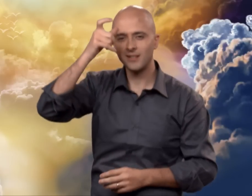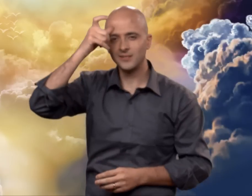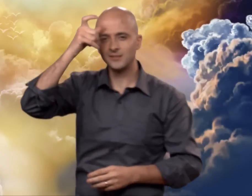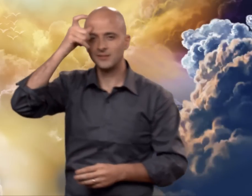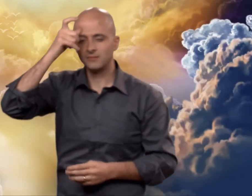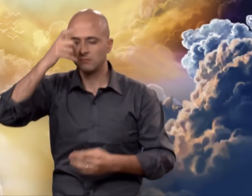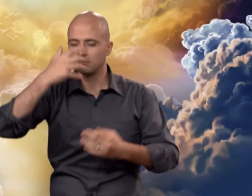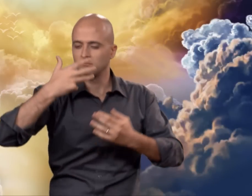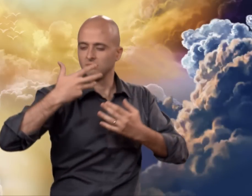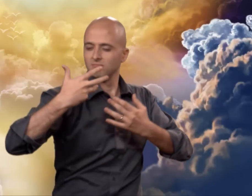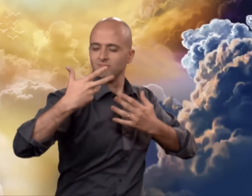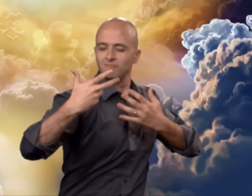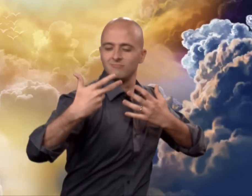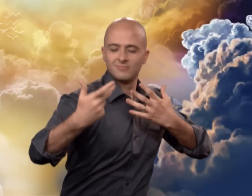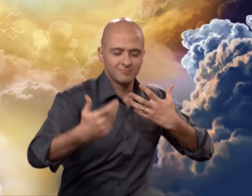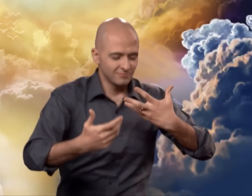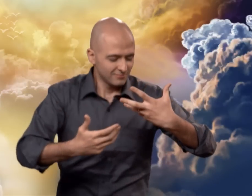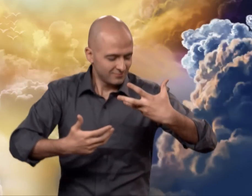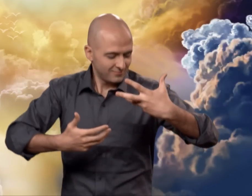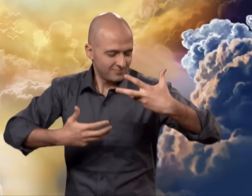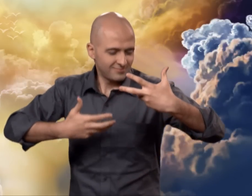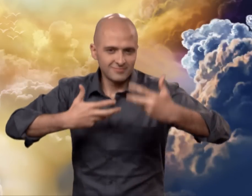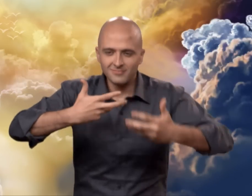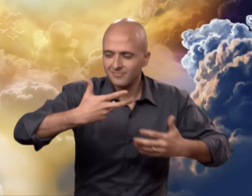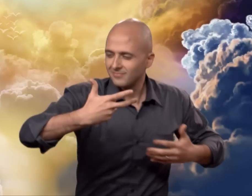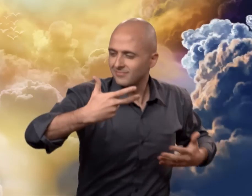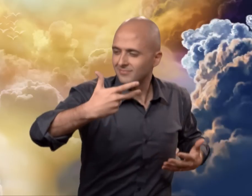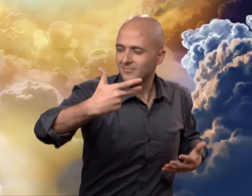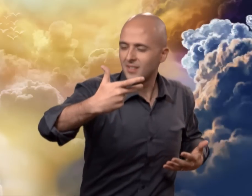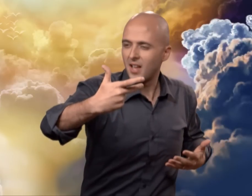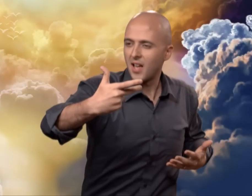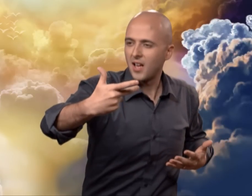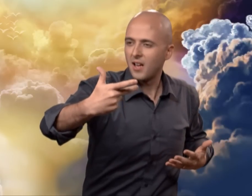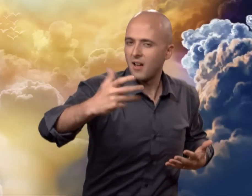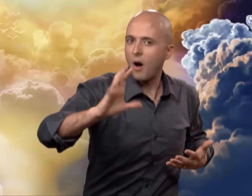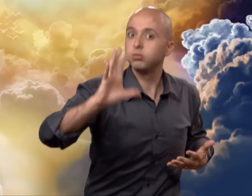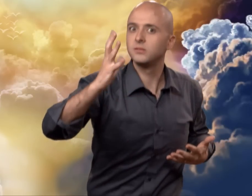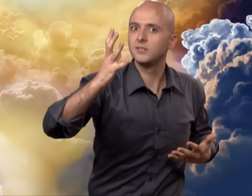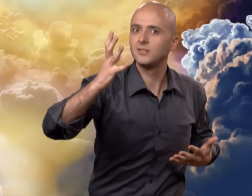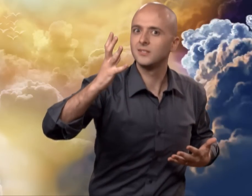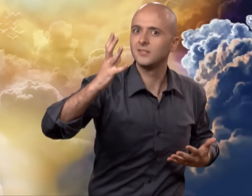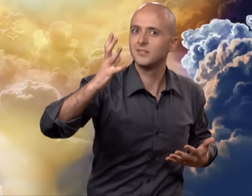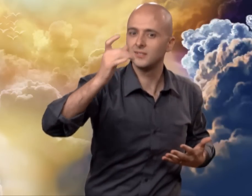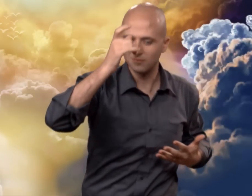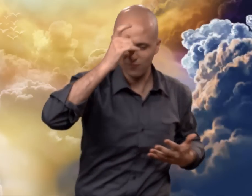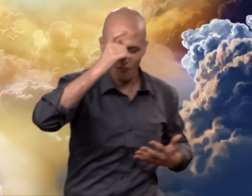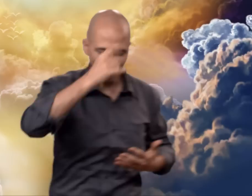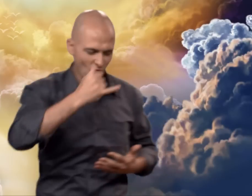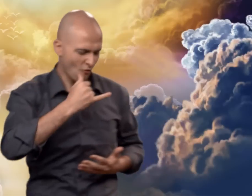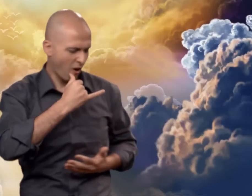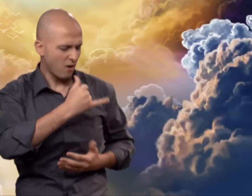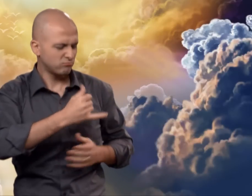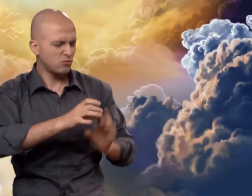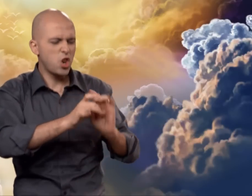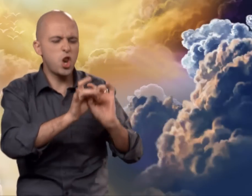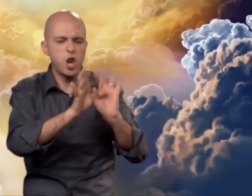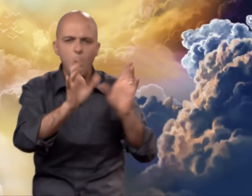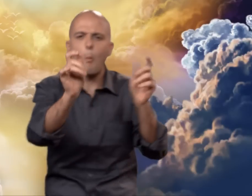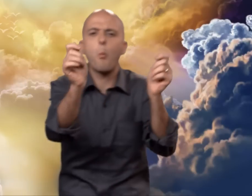Satanás ordenou a seus anjos que difundissem a crença na imortalidade natural do ser humano. Ao induzirem o povo a